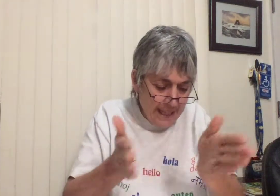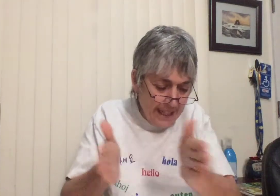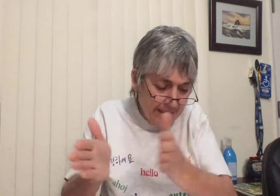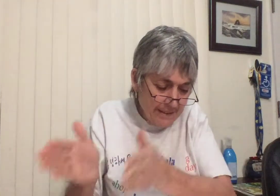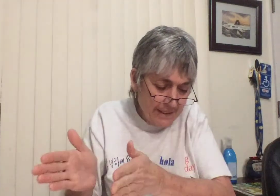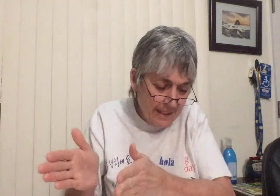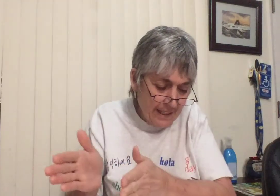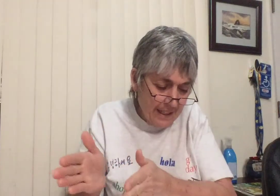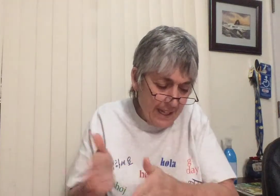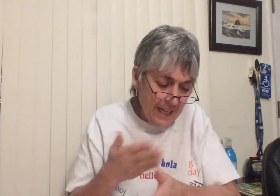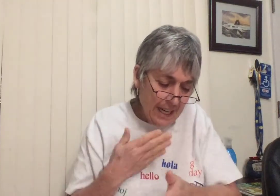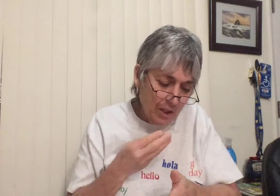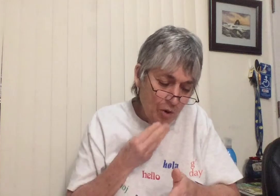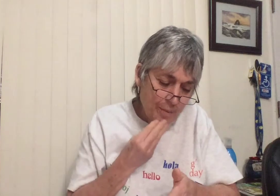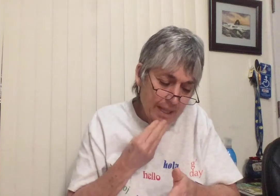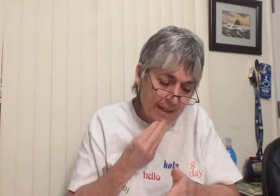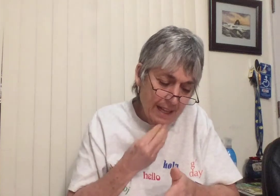Preparan la comida